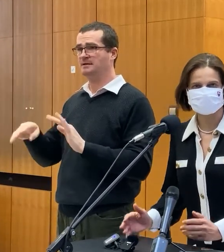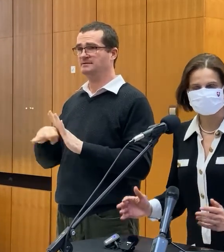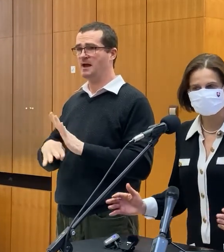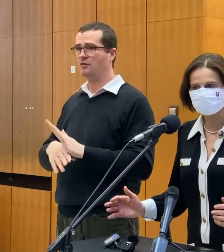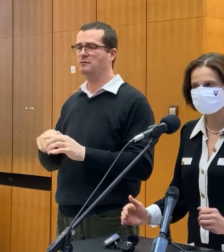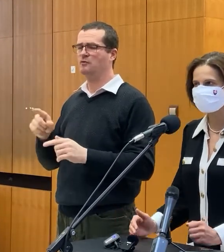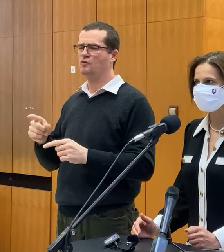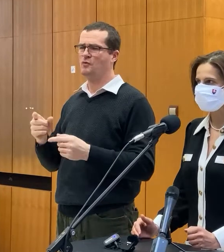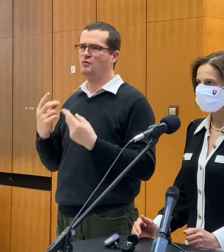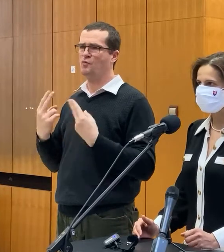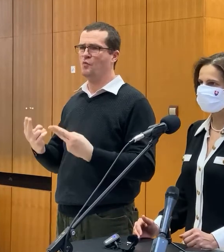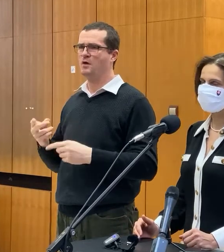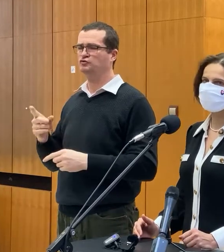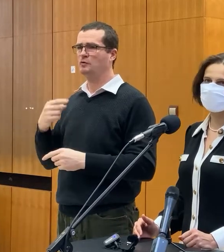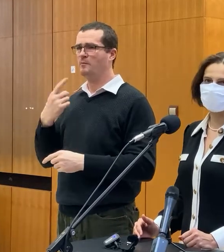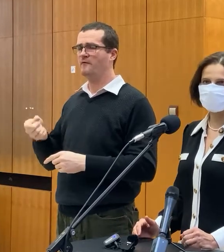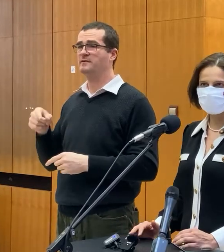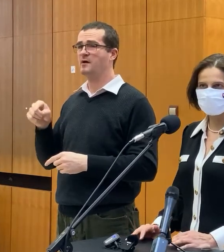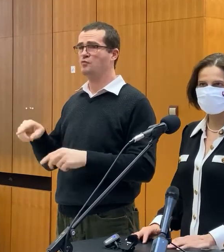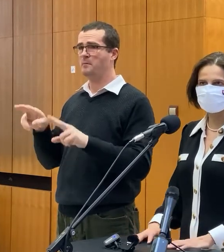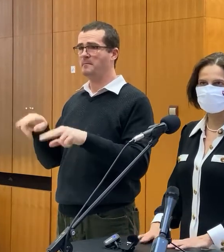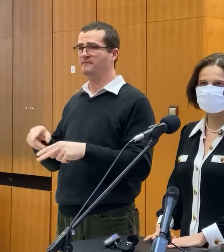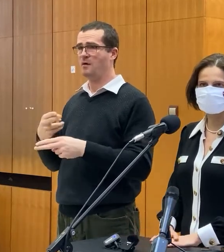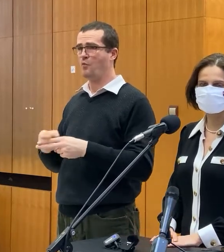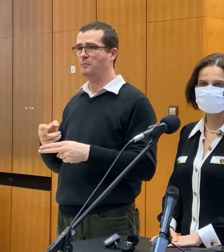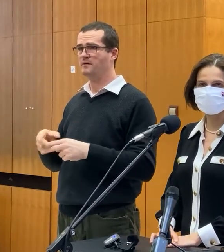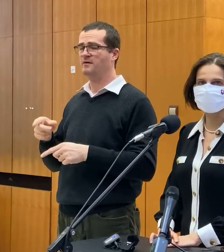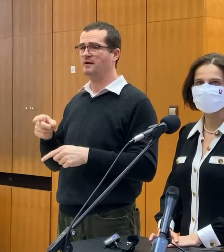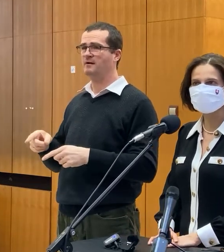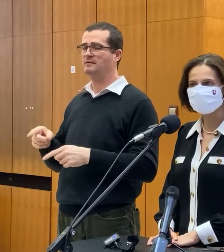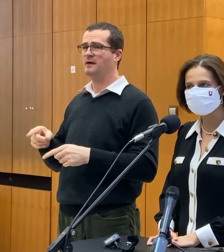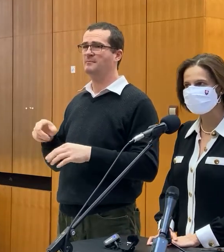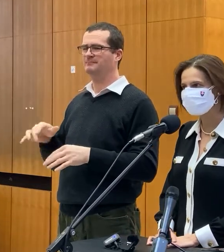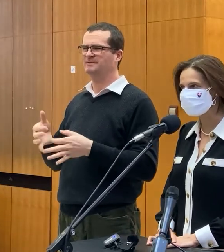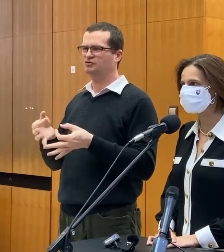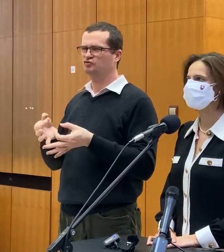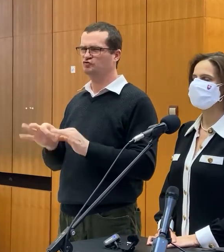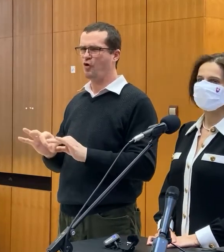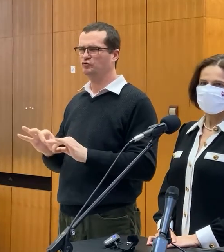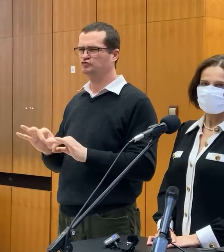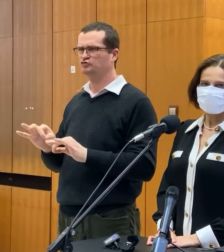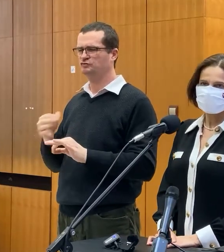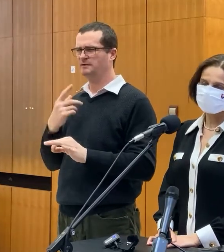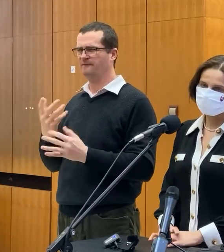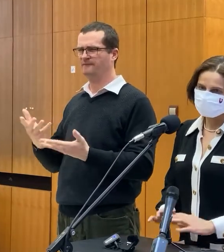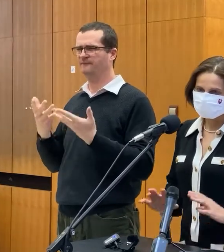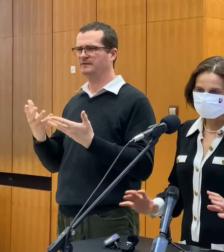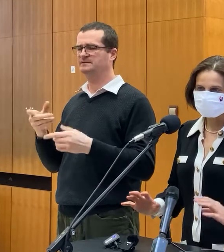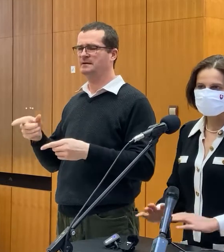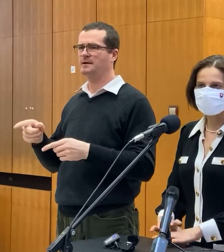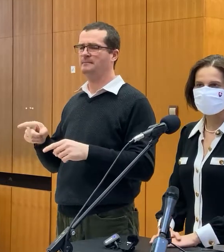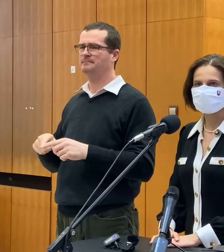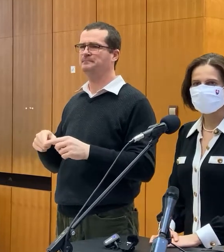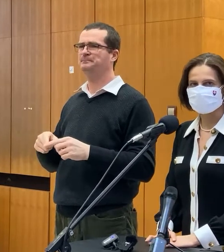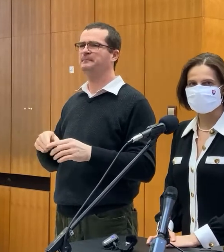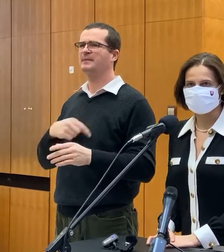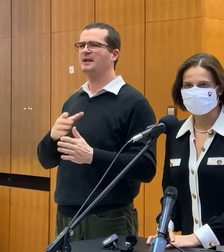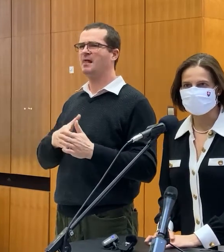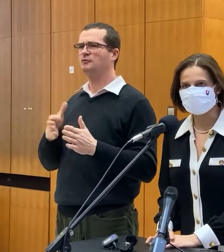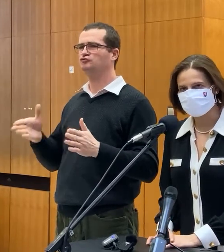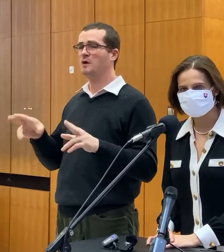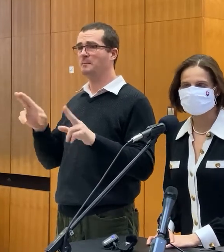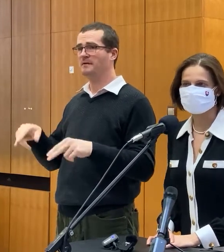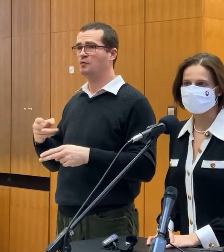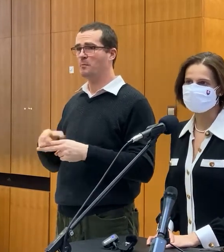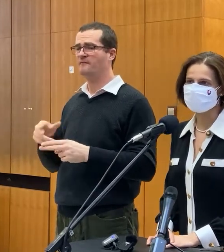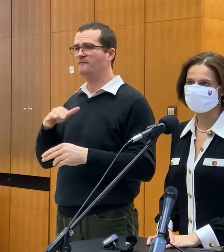možno asi postačujúce povedať pre túto právnu úpravu, ktorá síce sa javí aj veľmi komplikovane. Je to aj dlhšia právna úprava, ale